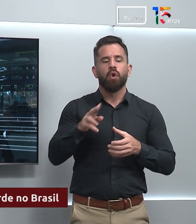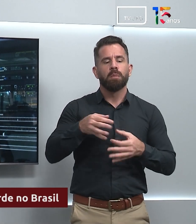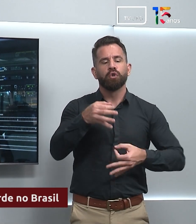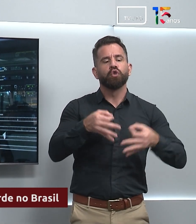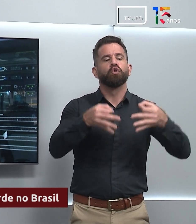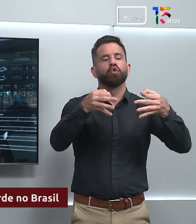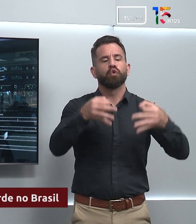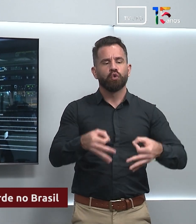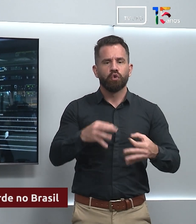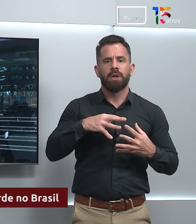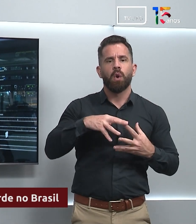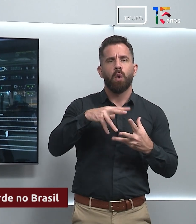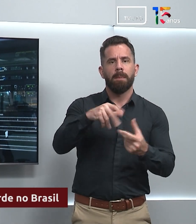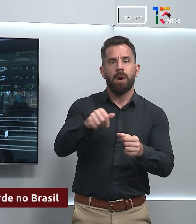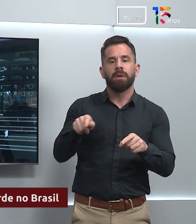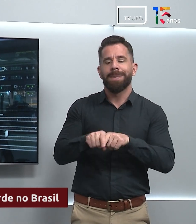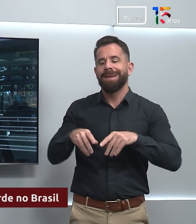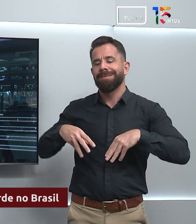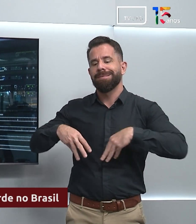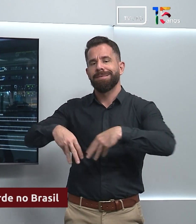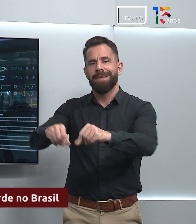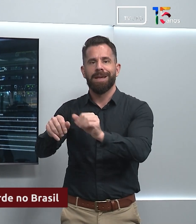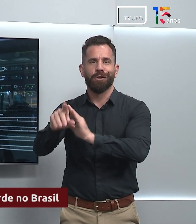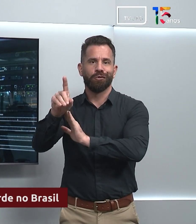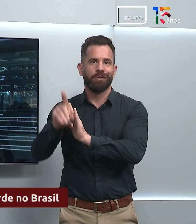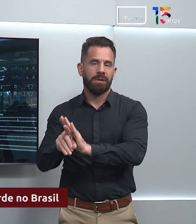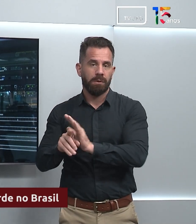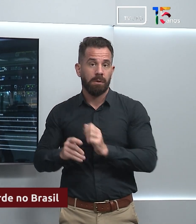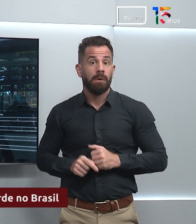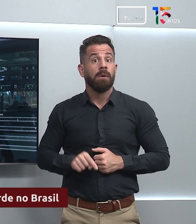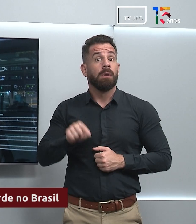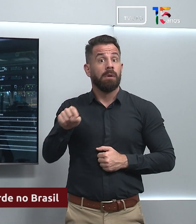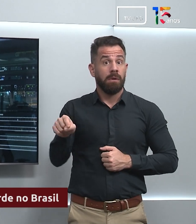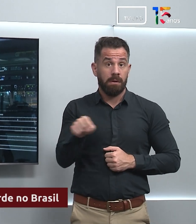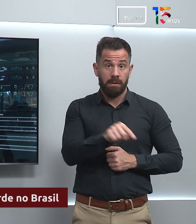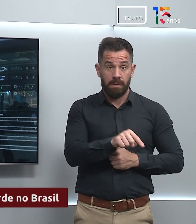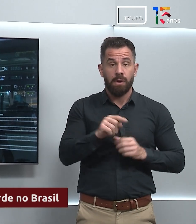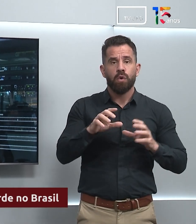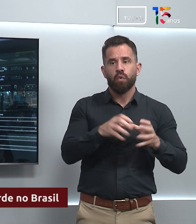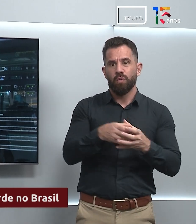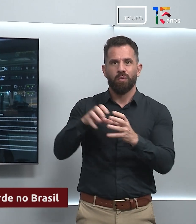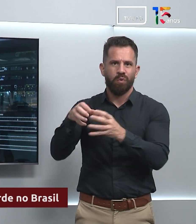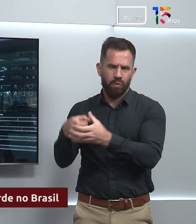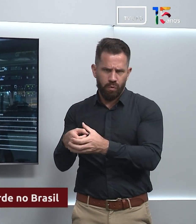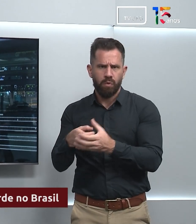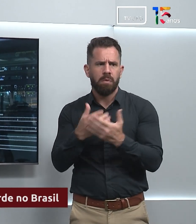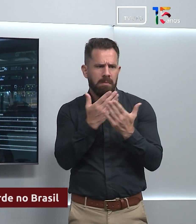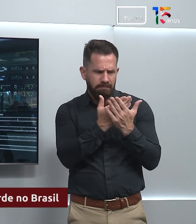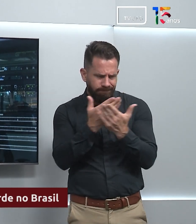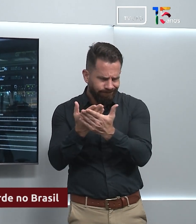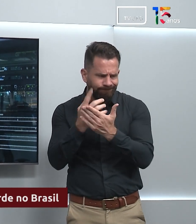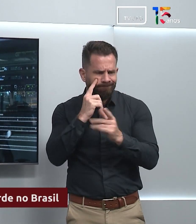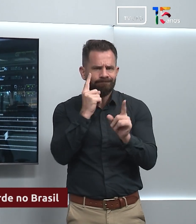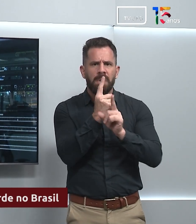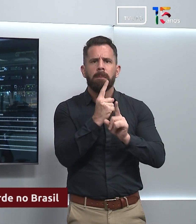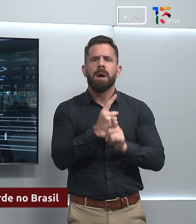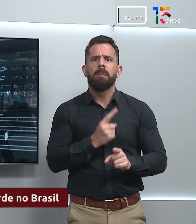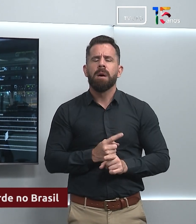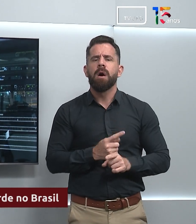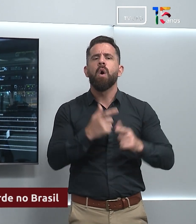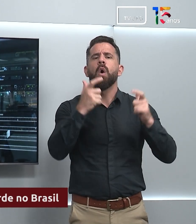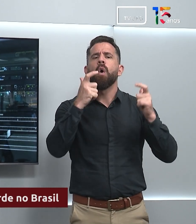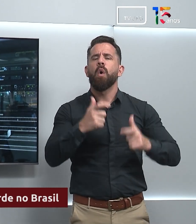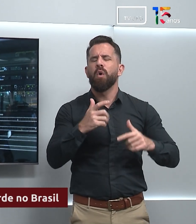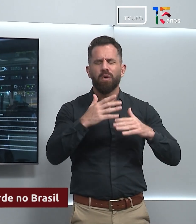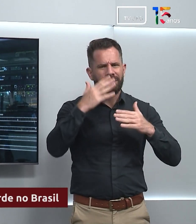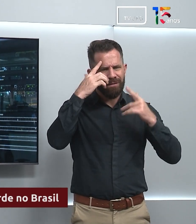e Terra de Direitos. O grupo observou que 40% desses casos são registrados na internet e mais de